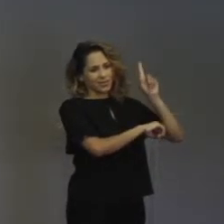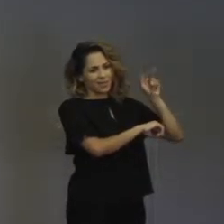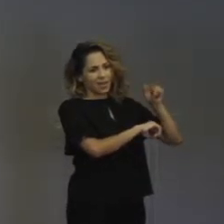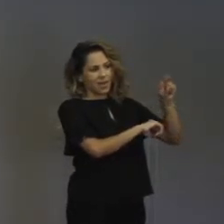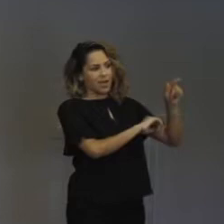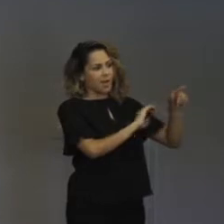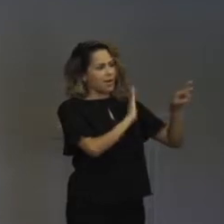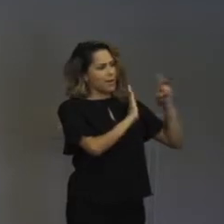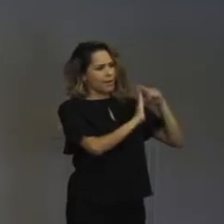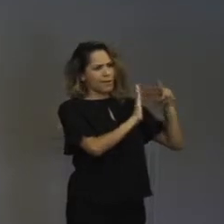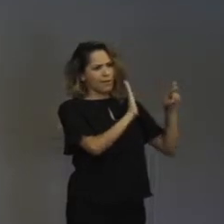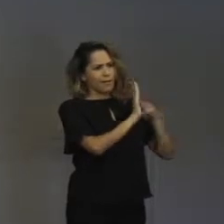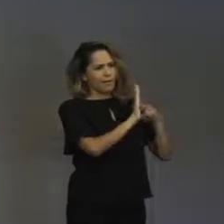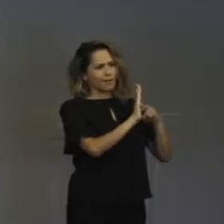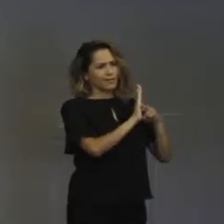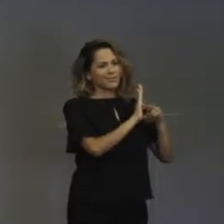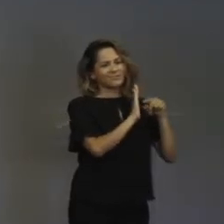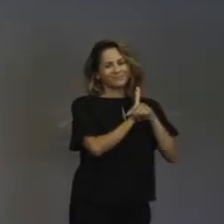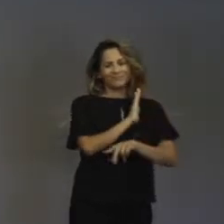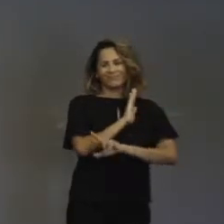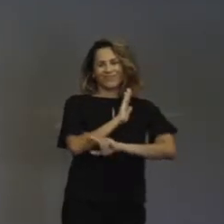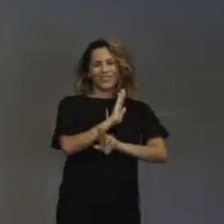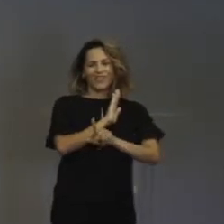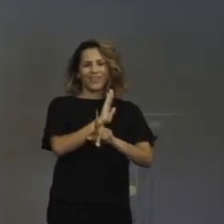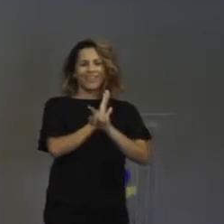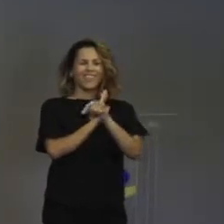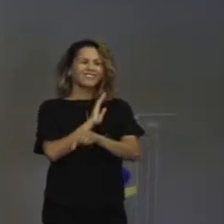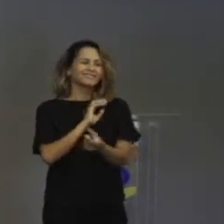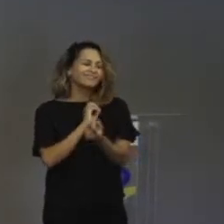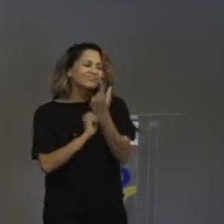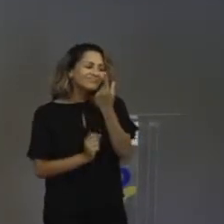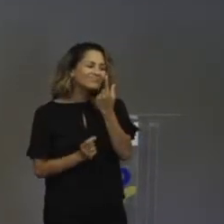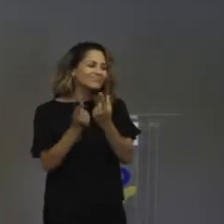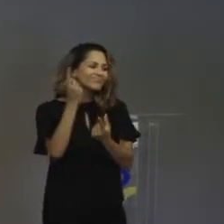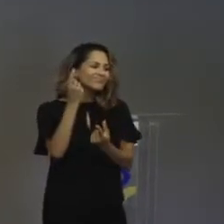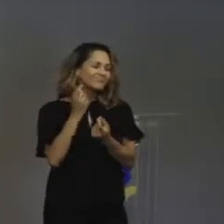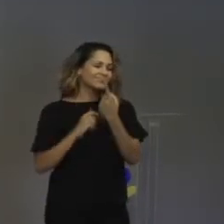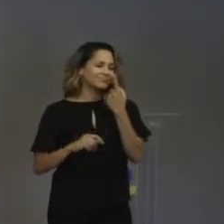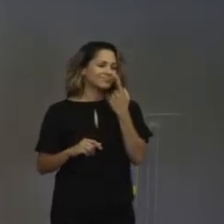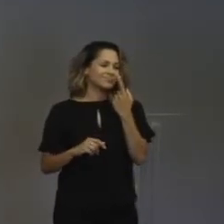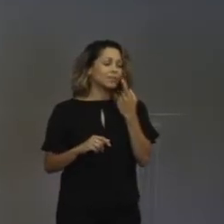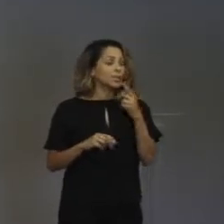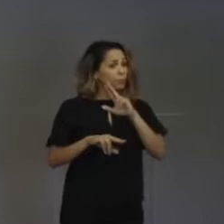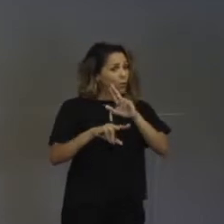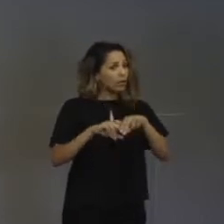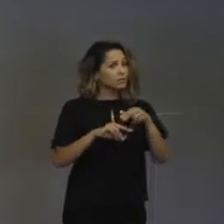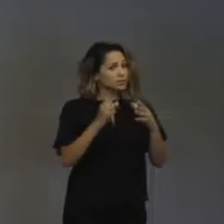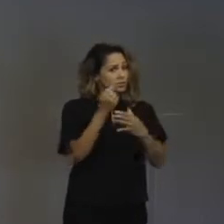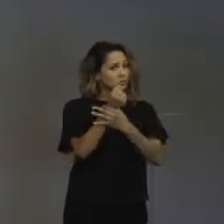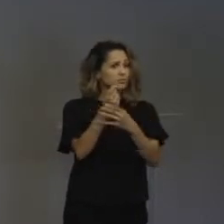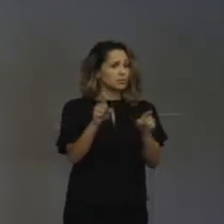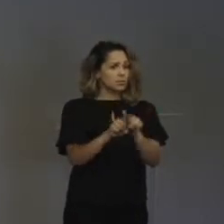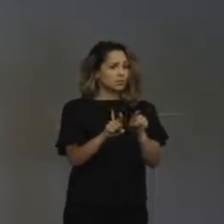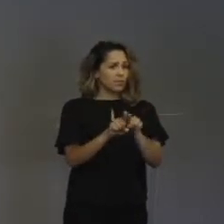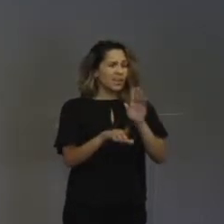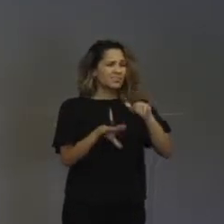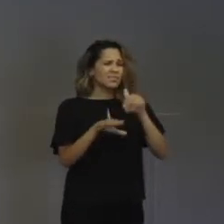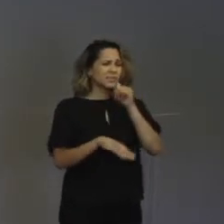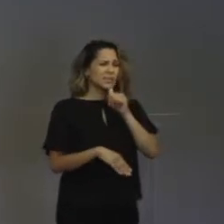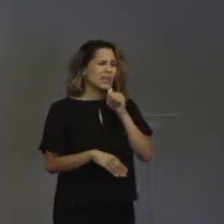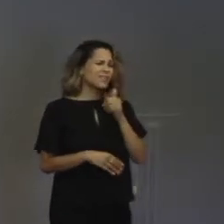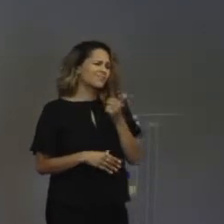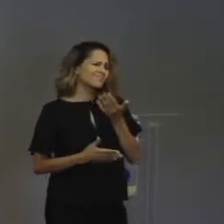exceção, até pelas questões de segurança também. Muitas vezes a mulher prefere ir de carro porque não vai se